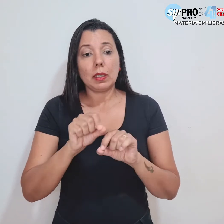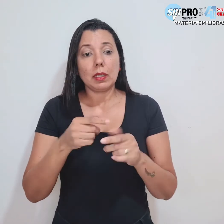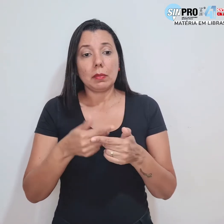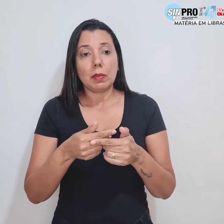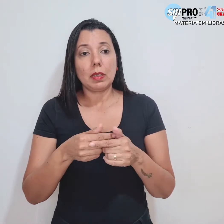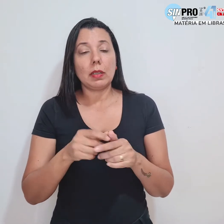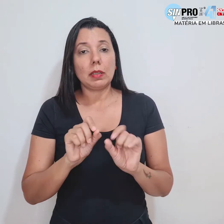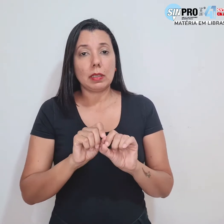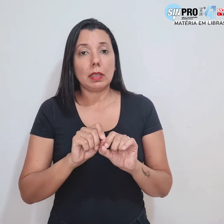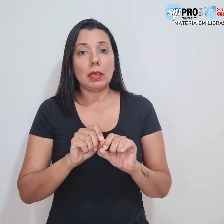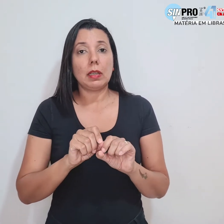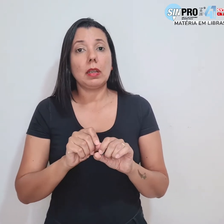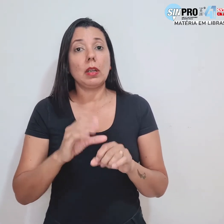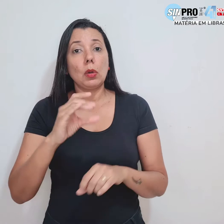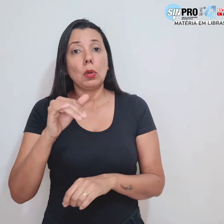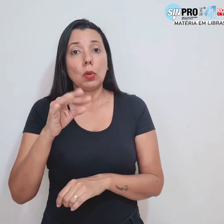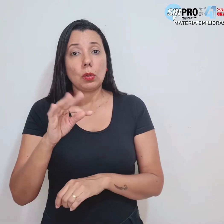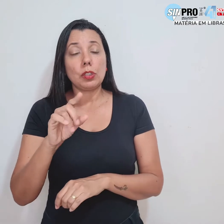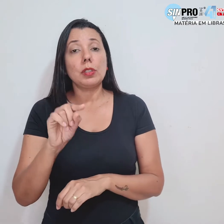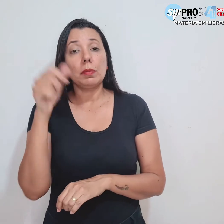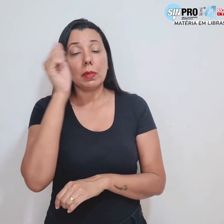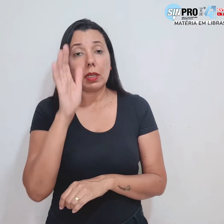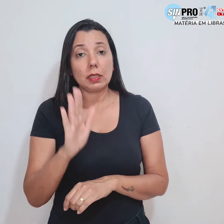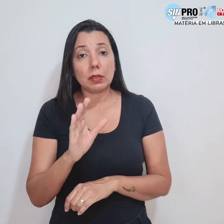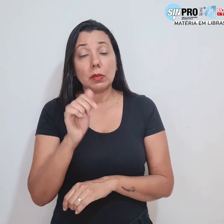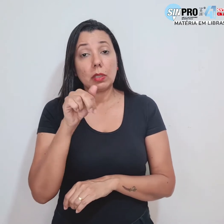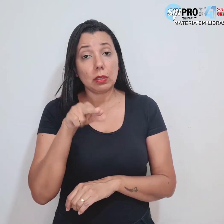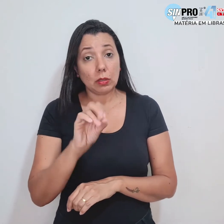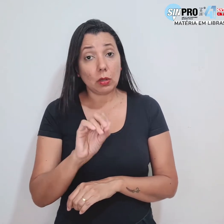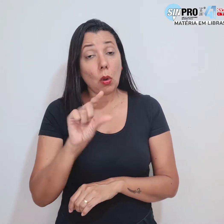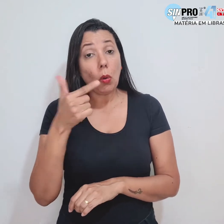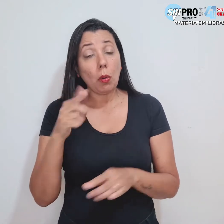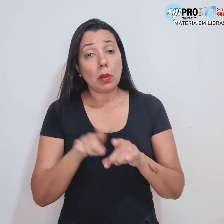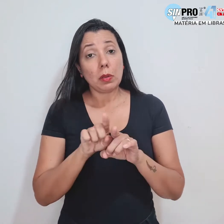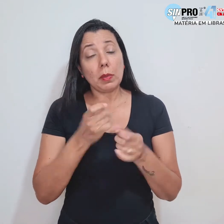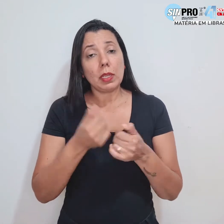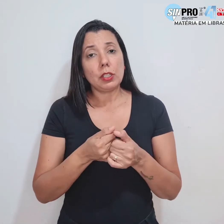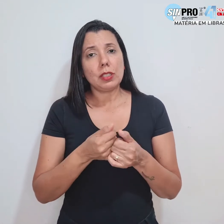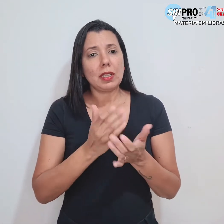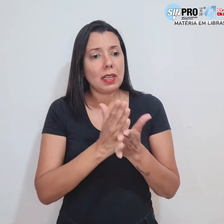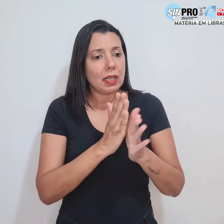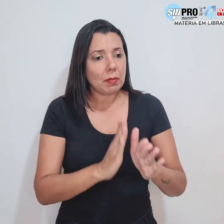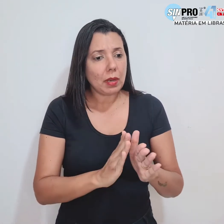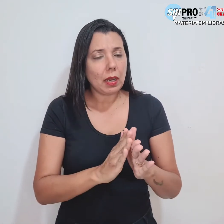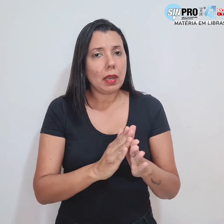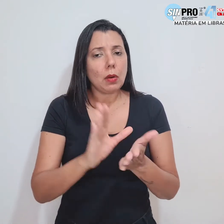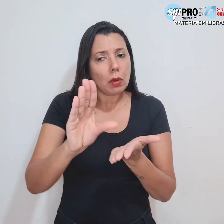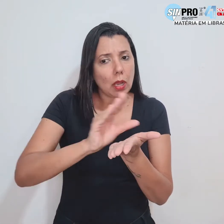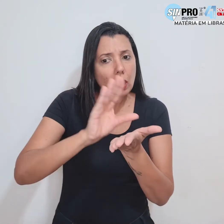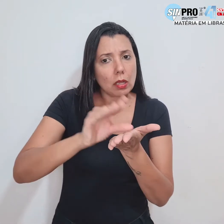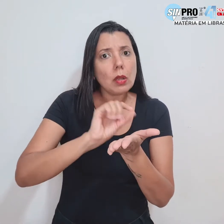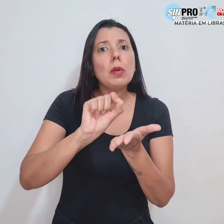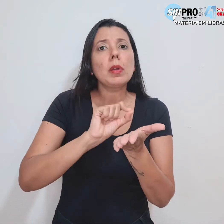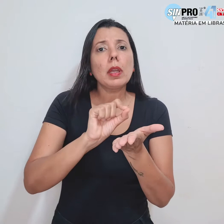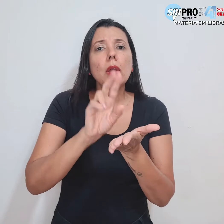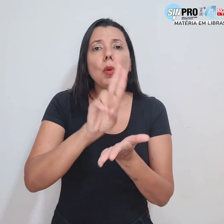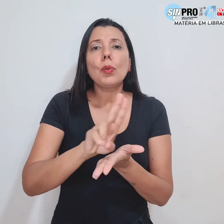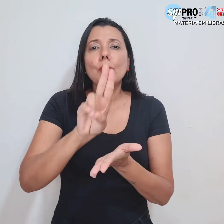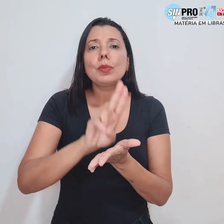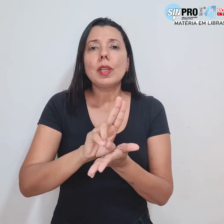da comunicação da CUT Brasil, Rony Barbosa. Outra forma de minguar essa arrecadação é